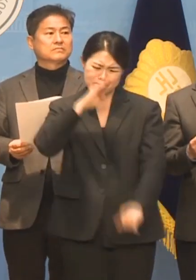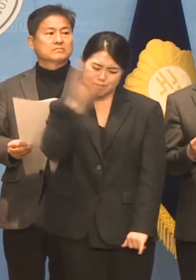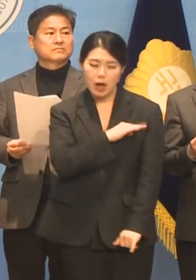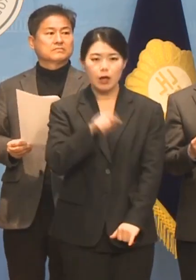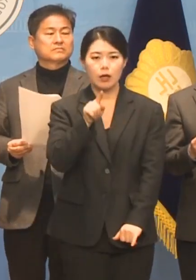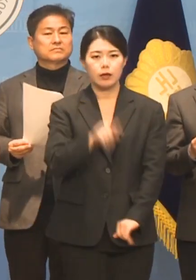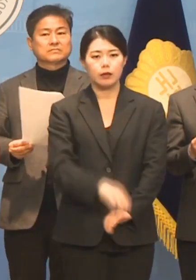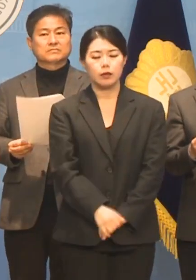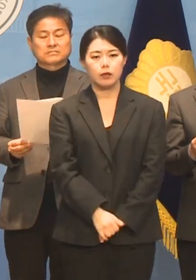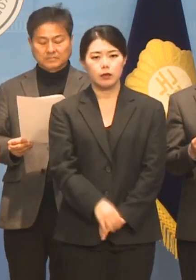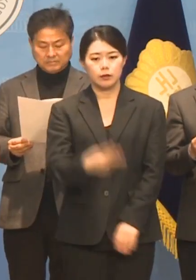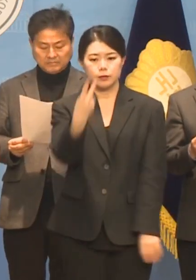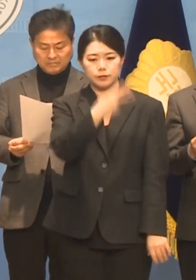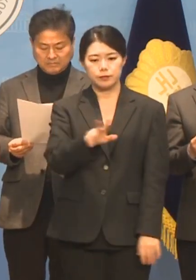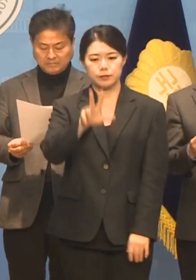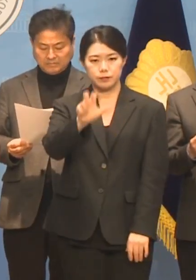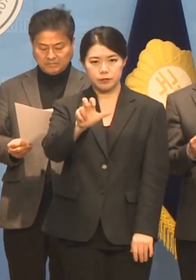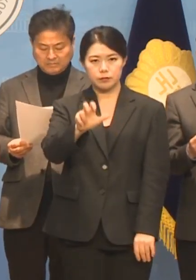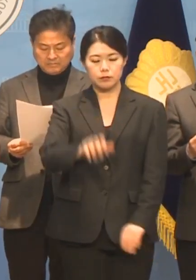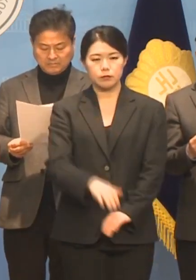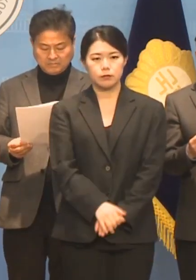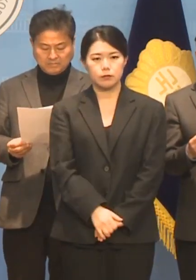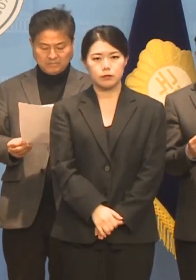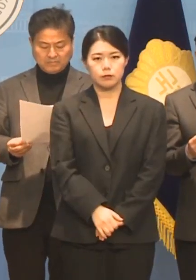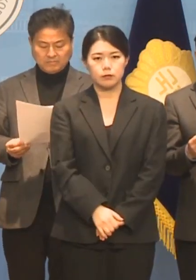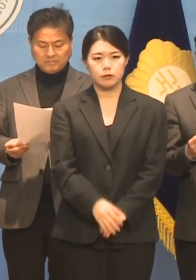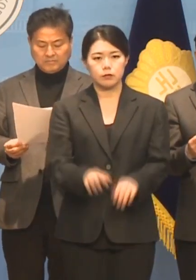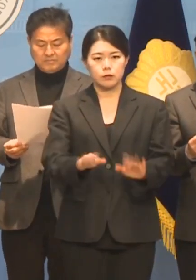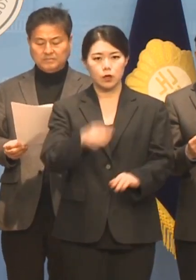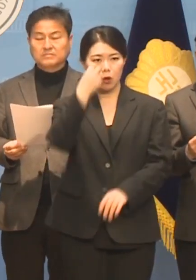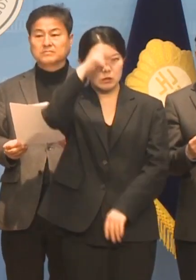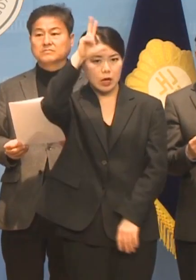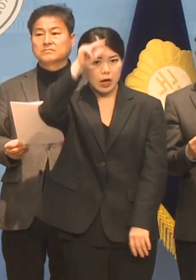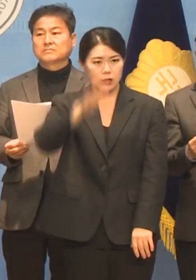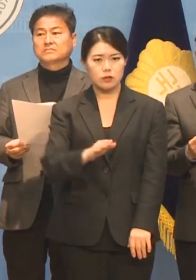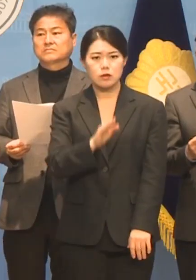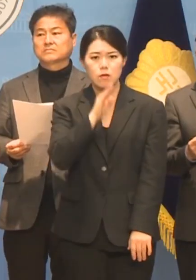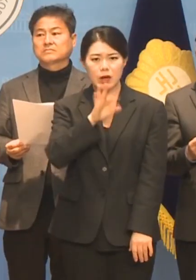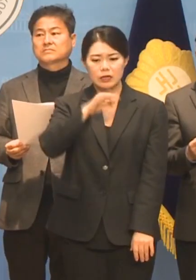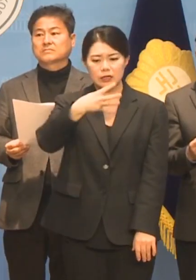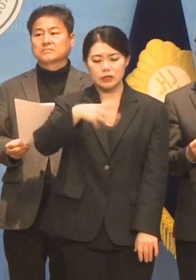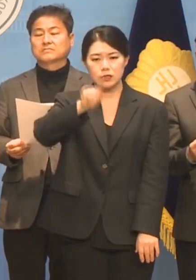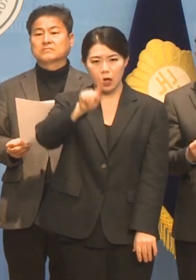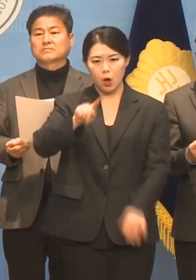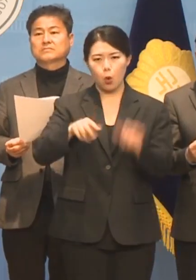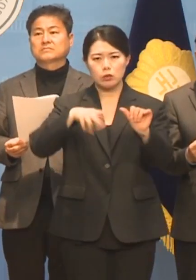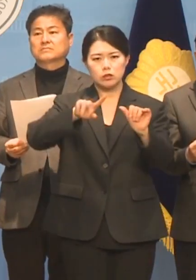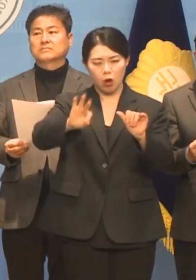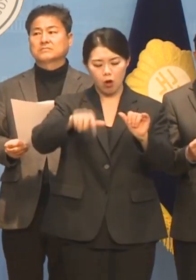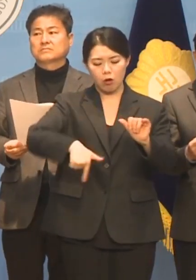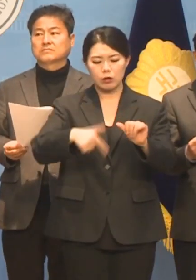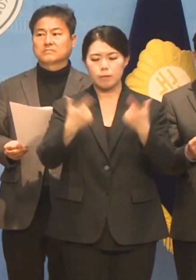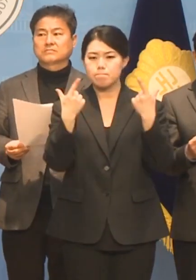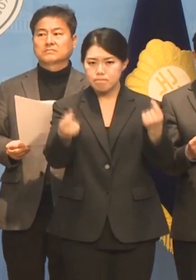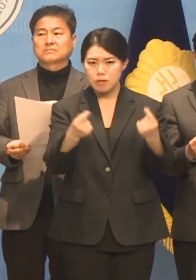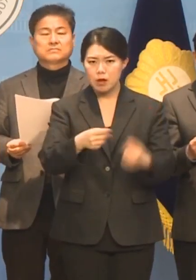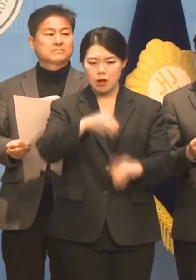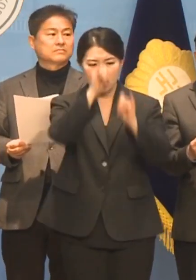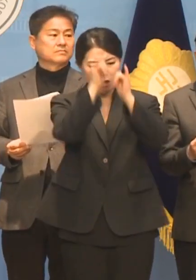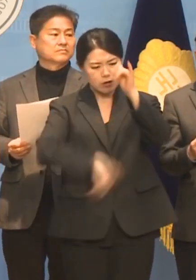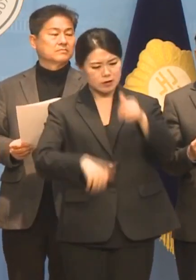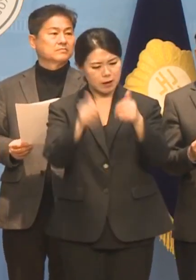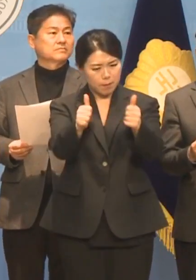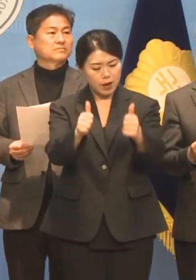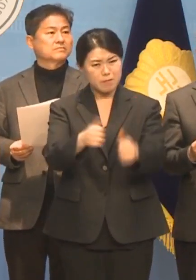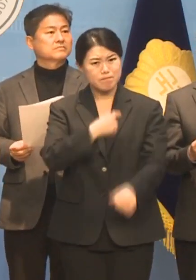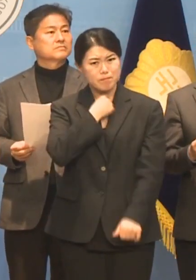것입니다. 2025년 을사년 검찰이 제2의 을사오적 중 하나가 되어 역사의 심판을 받고 싶은 것이